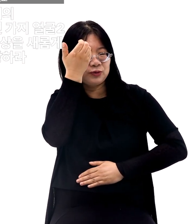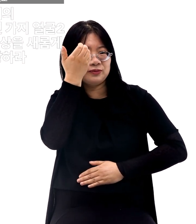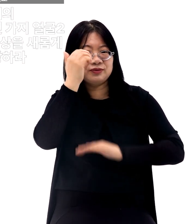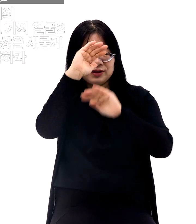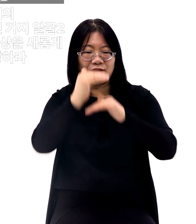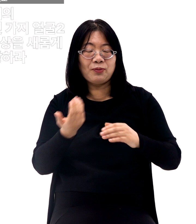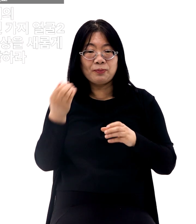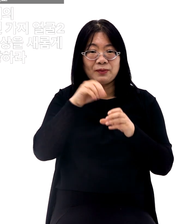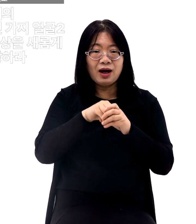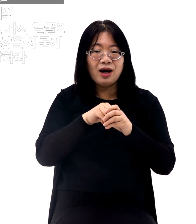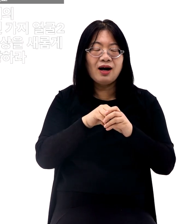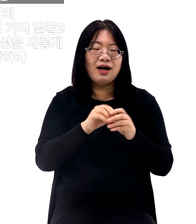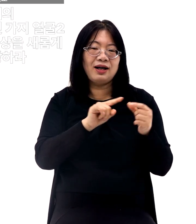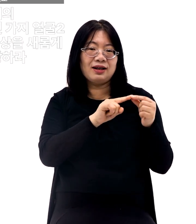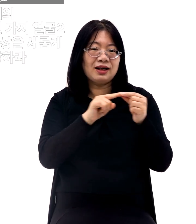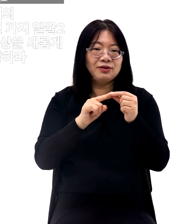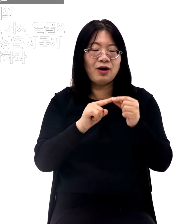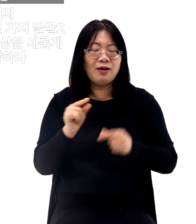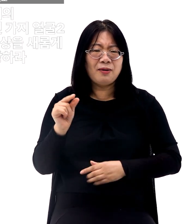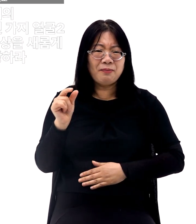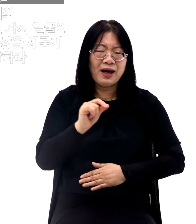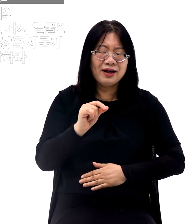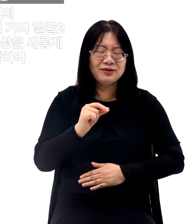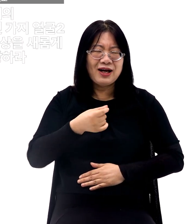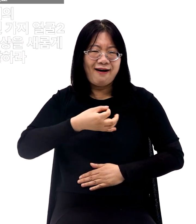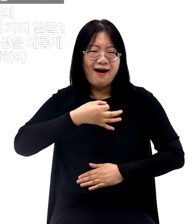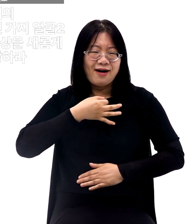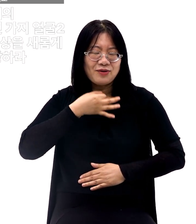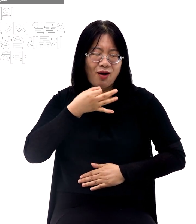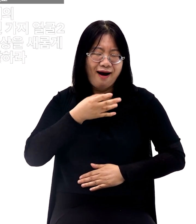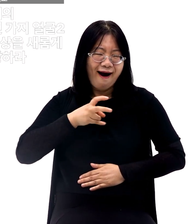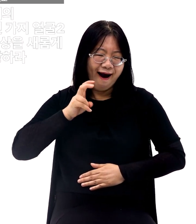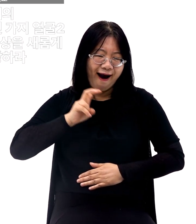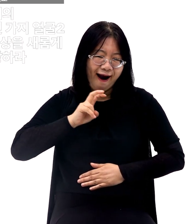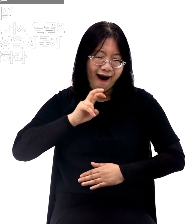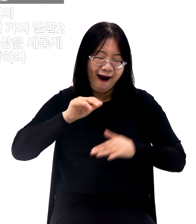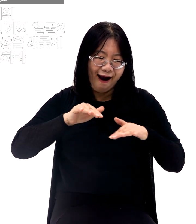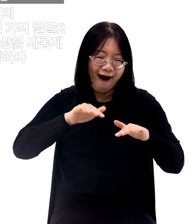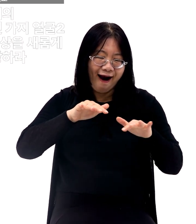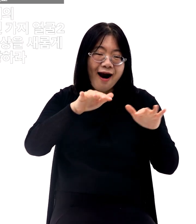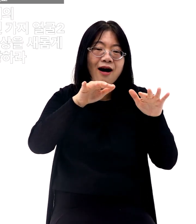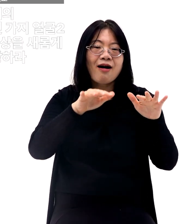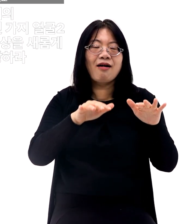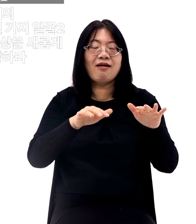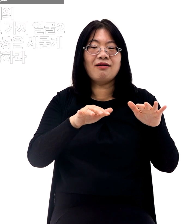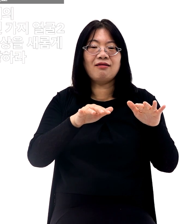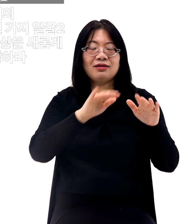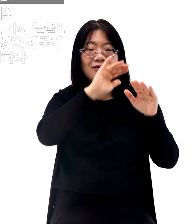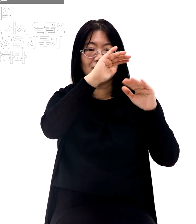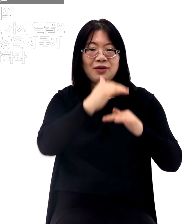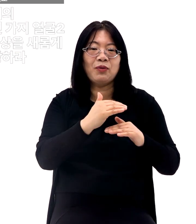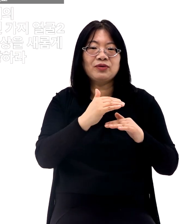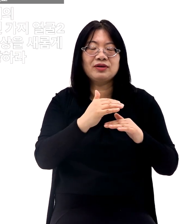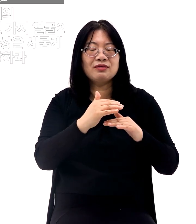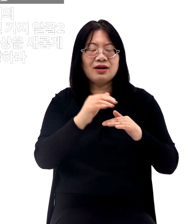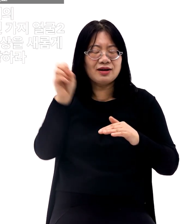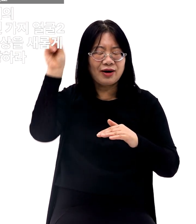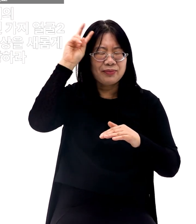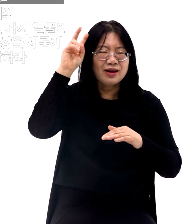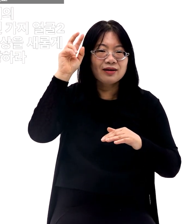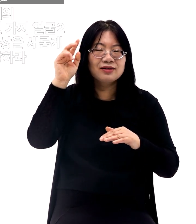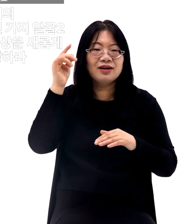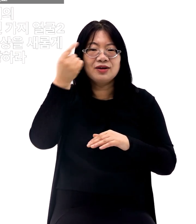빠른 비트에 이거 하루아침에 거대한 쓰나미처럼 이 공산권을 뒤흔드는